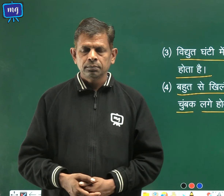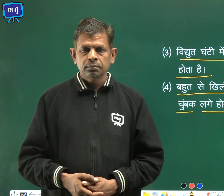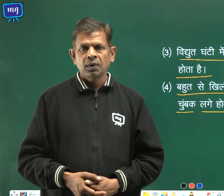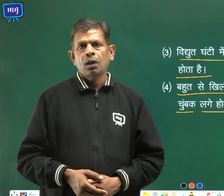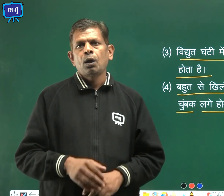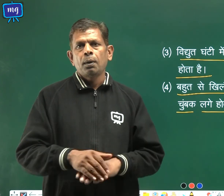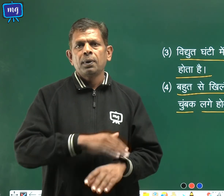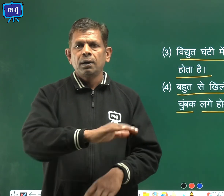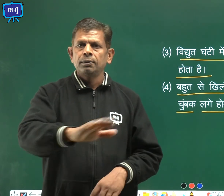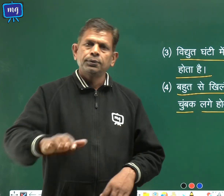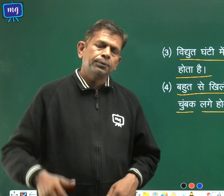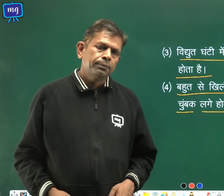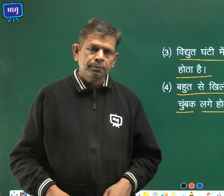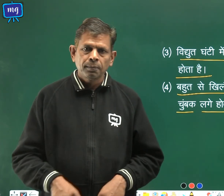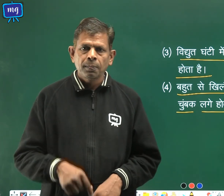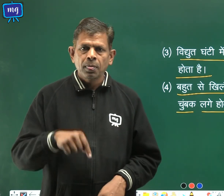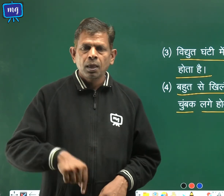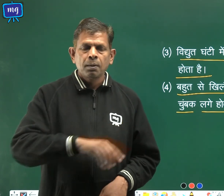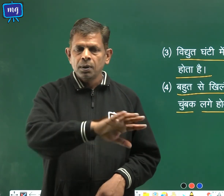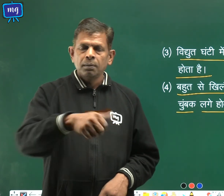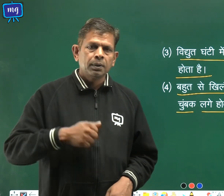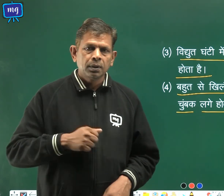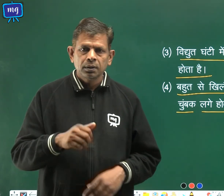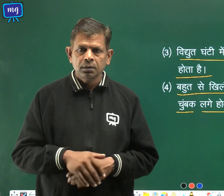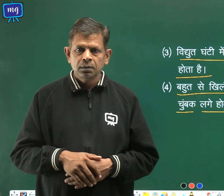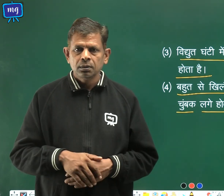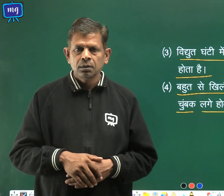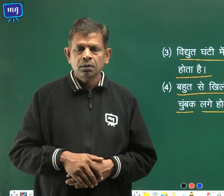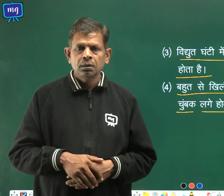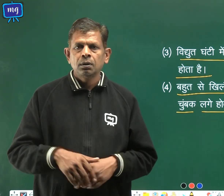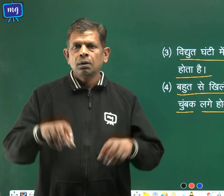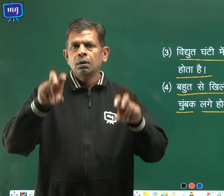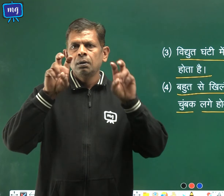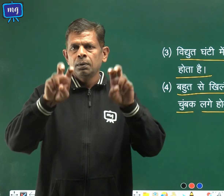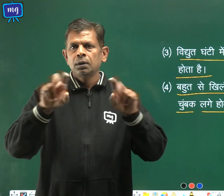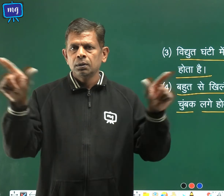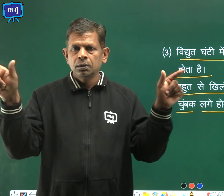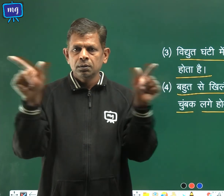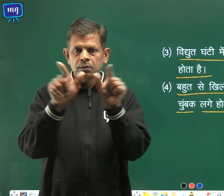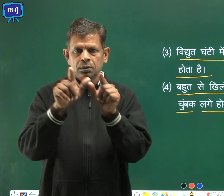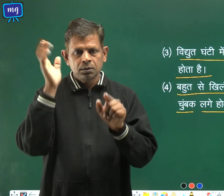तो प्यारे बच्चों, अब हमने पाठ का सारांश समझ लिया है।